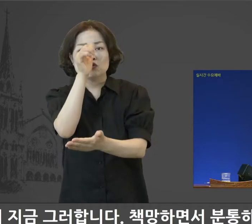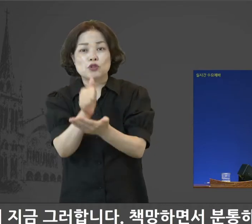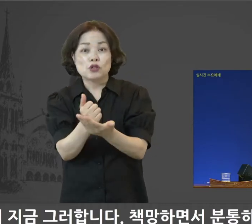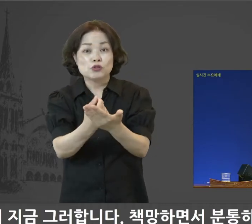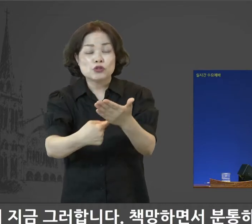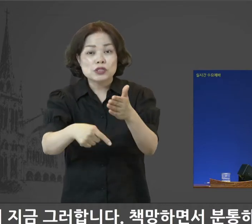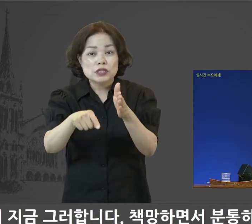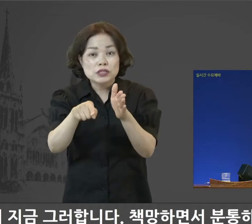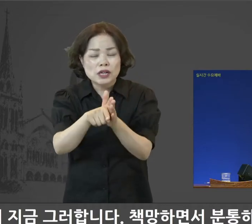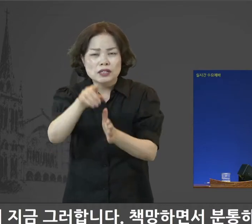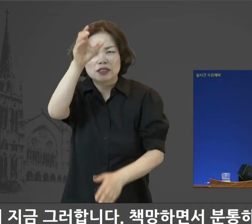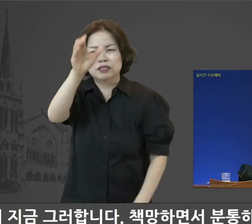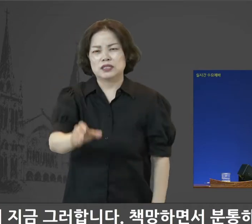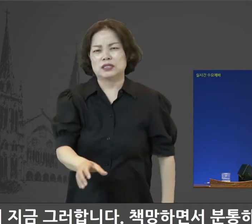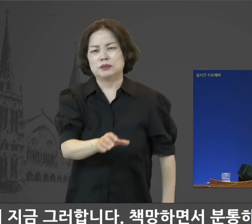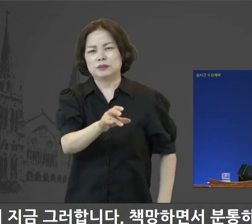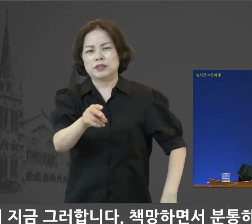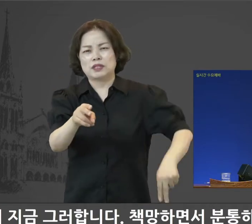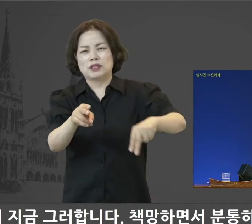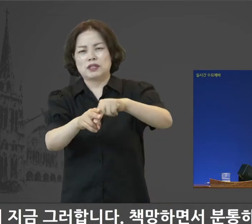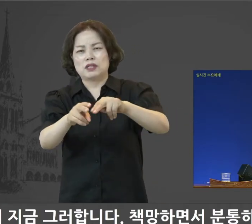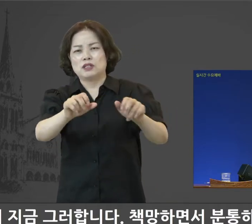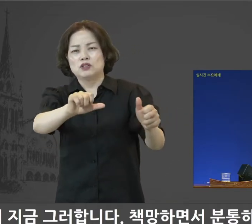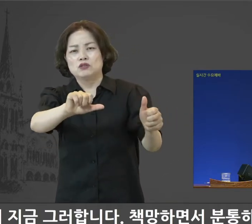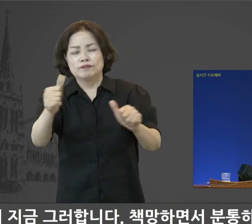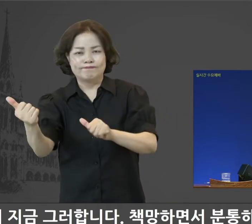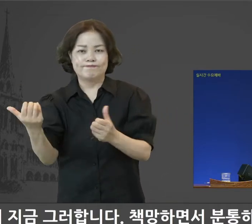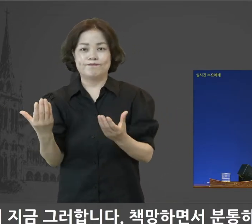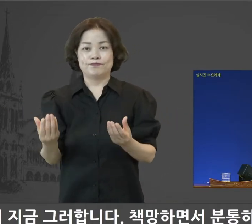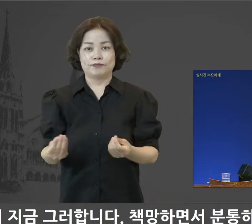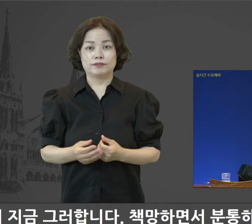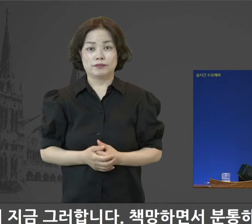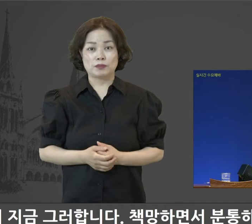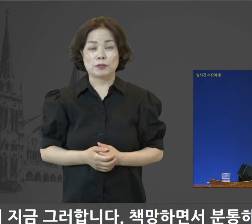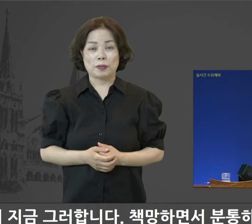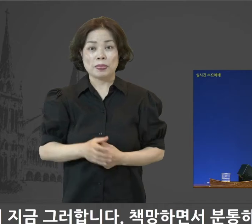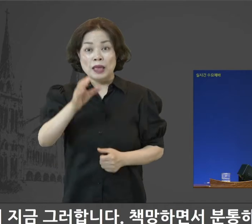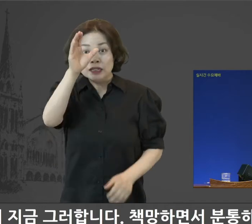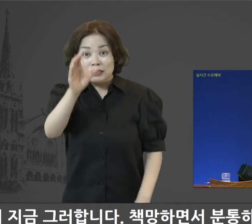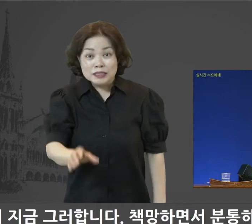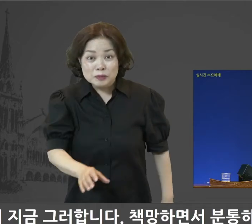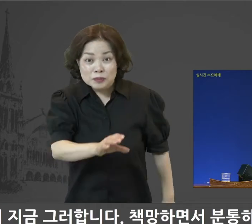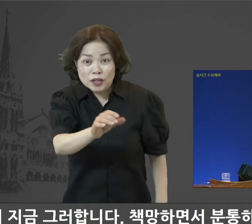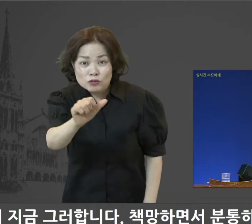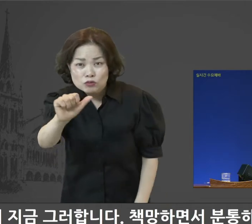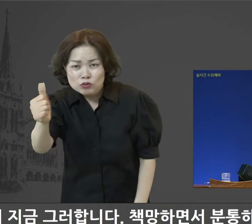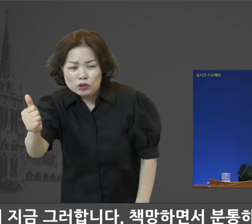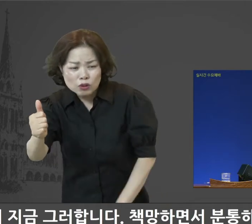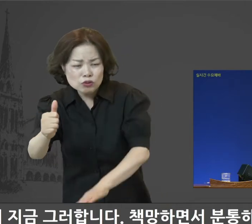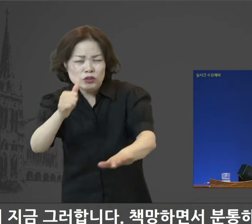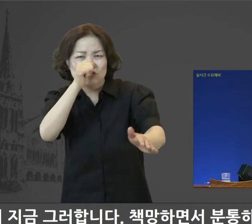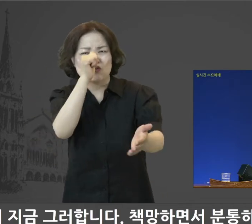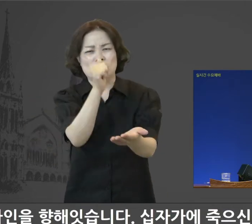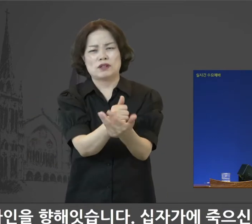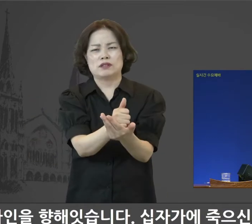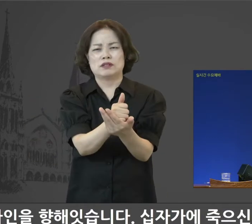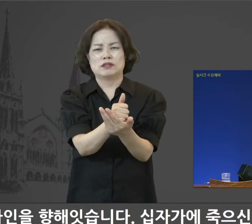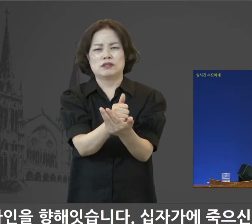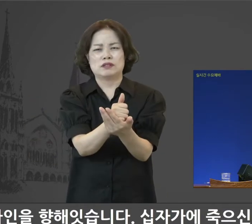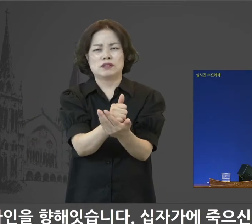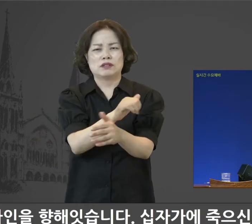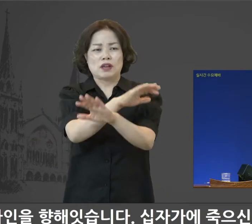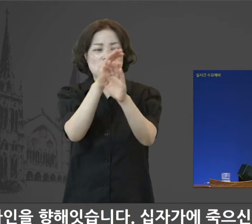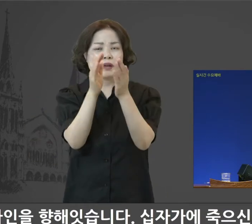위하여 십자가에 죽으셨기 때문에 그런 것이죠. 십자가에 죽으셔서 우리 죄를 다 해결해